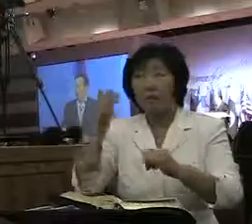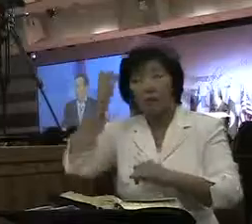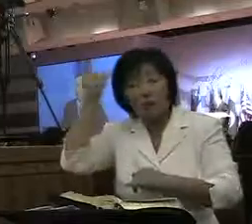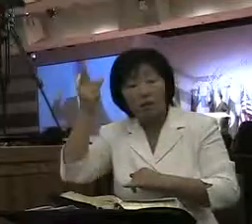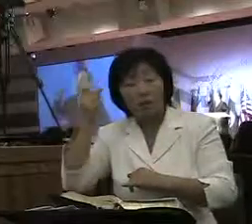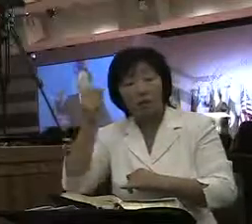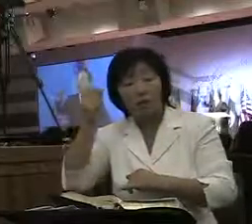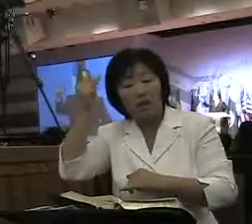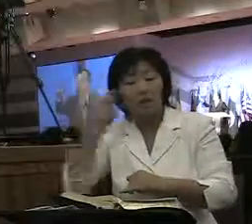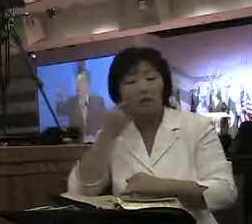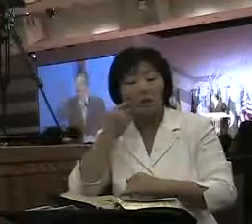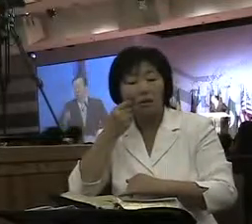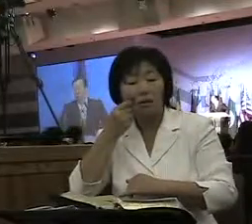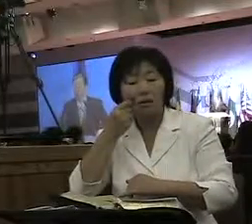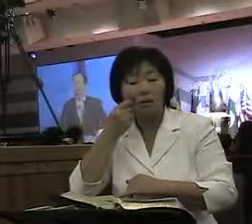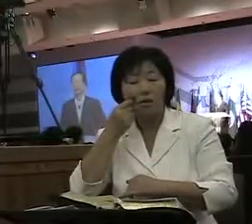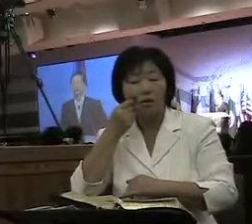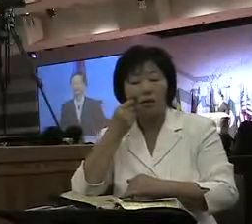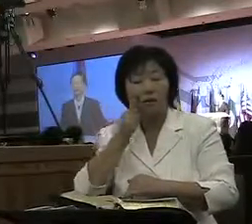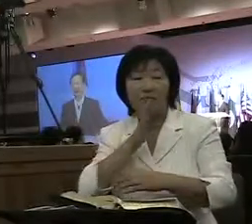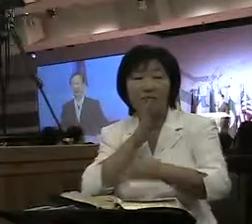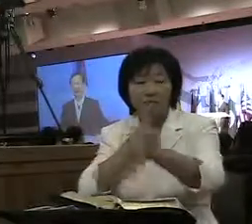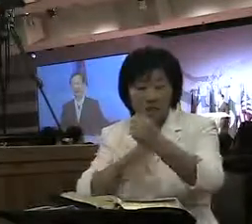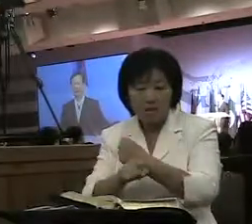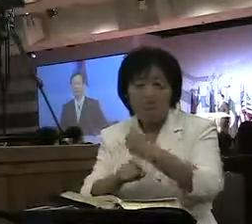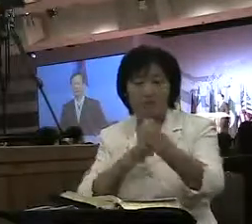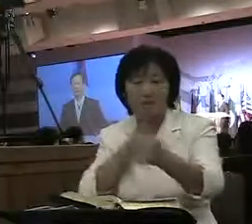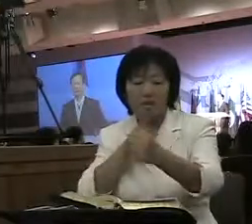깨닫지 못하던 진리는 진리이기 때문에